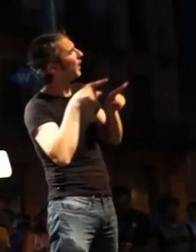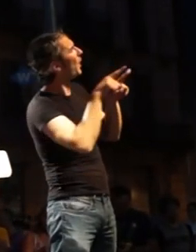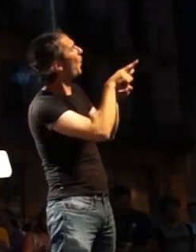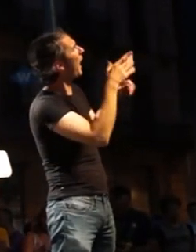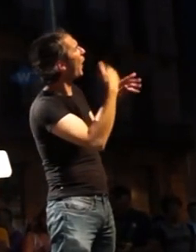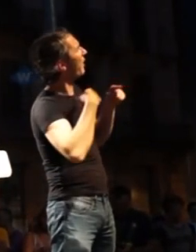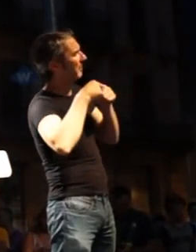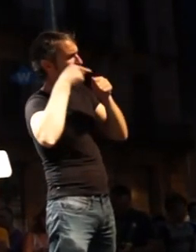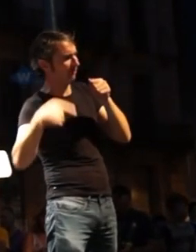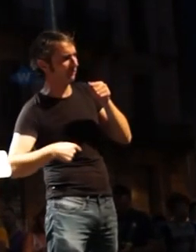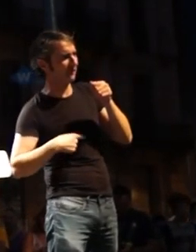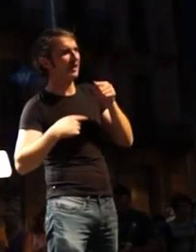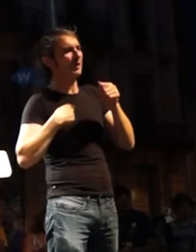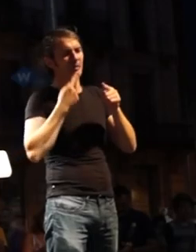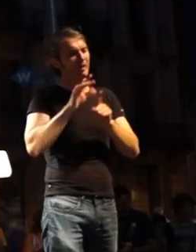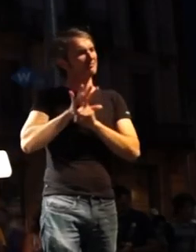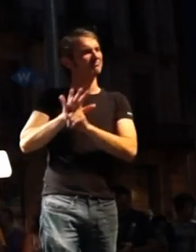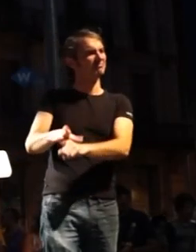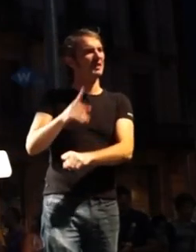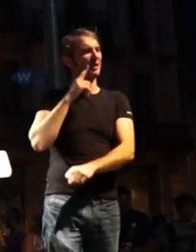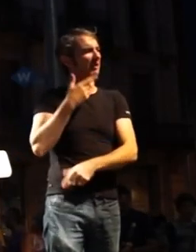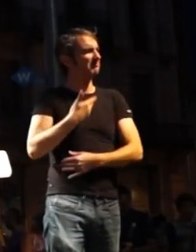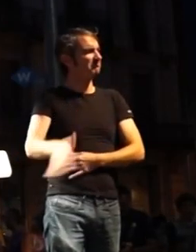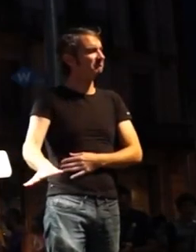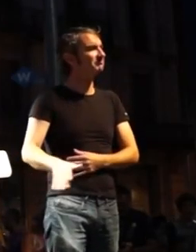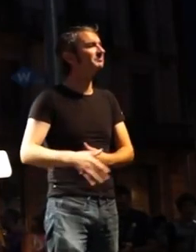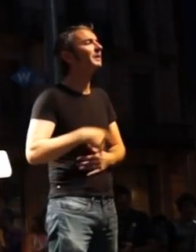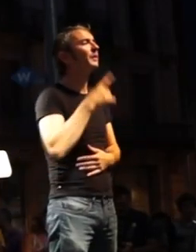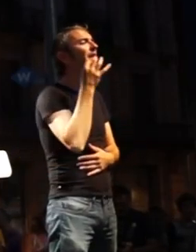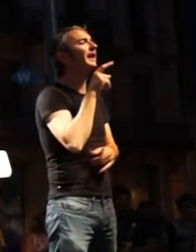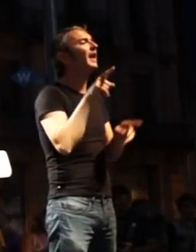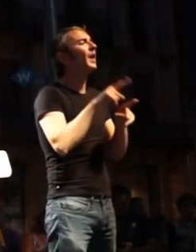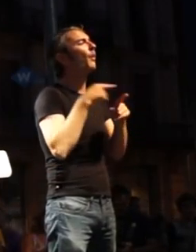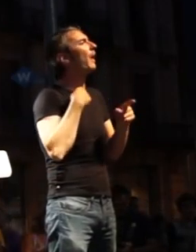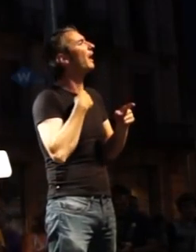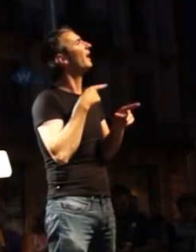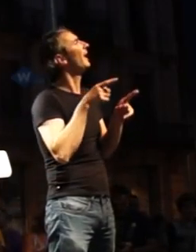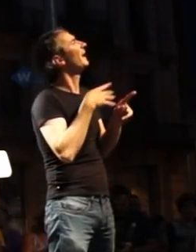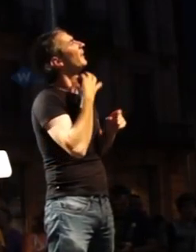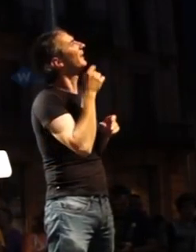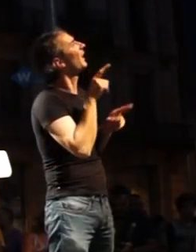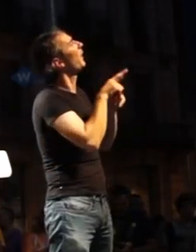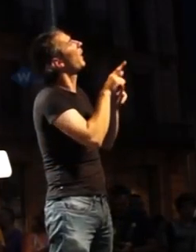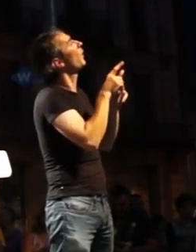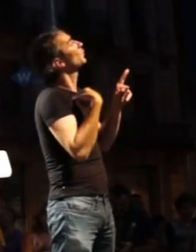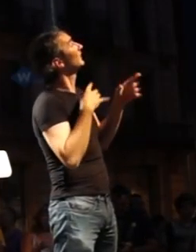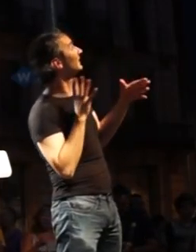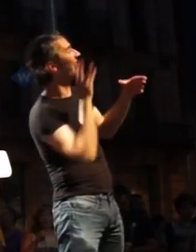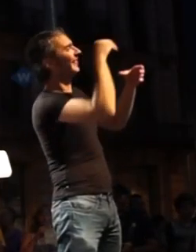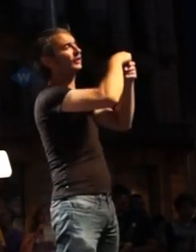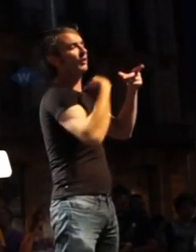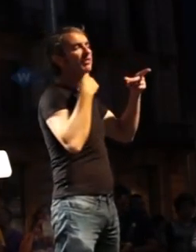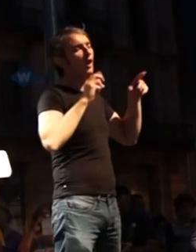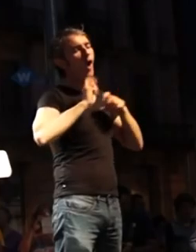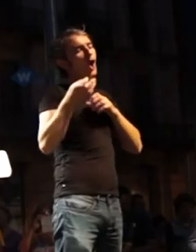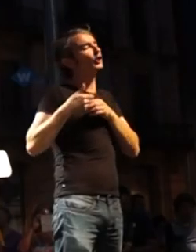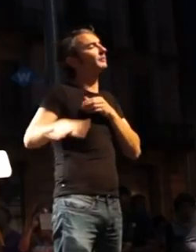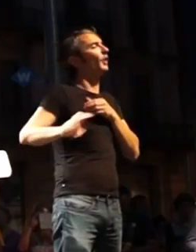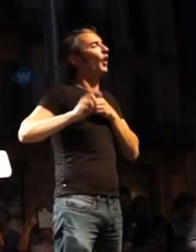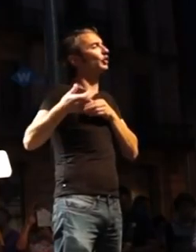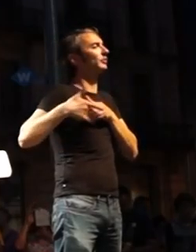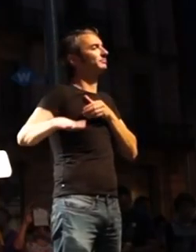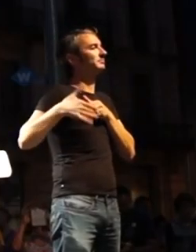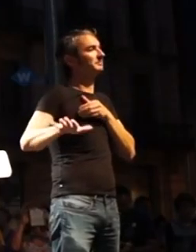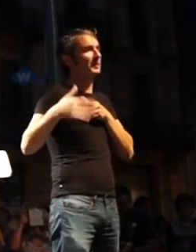ens relega, en paraules de Simone de Beauvoir, a l'alteritat. És a dir, a no ser subjectes, sinó ser les altres. I el repte és que les altres